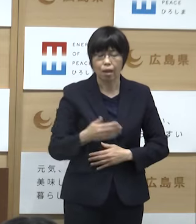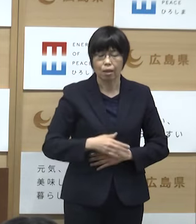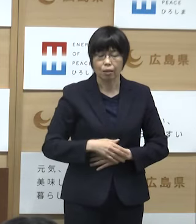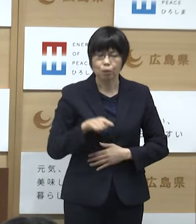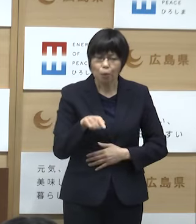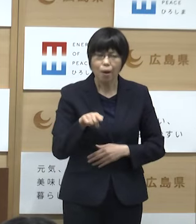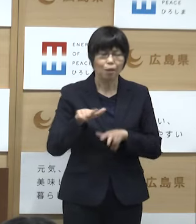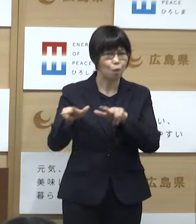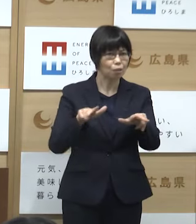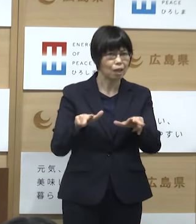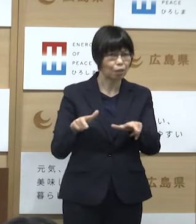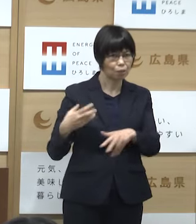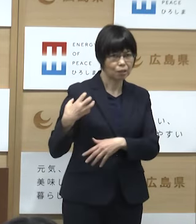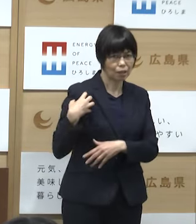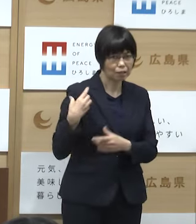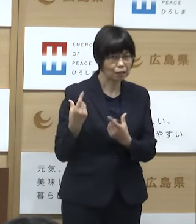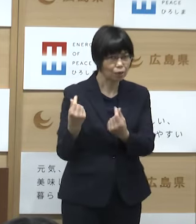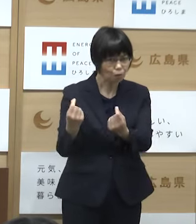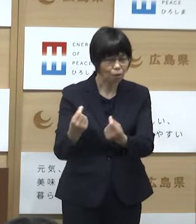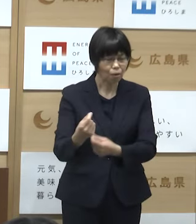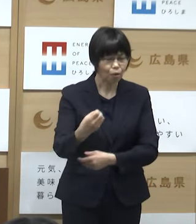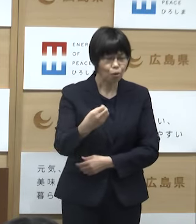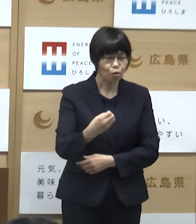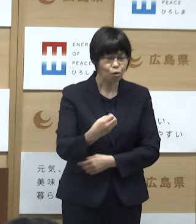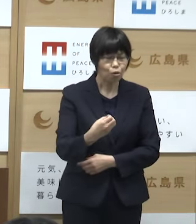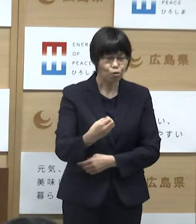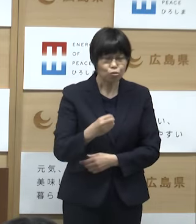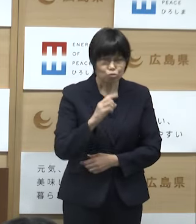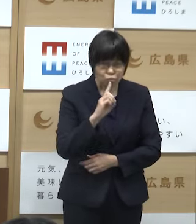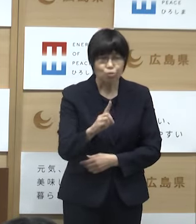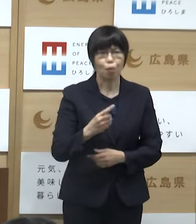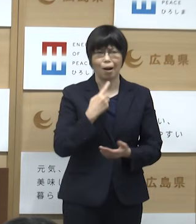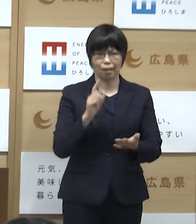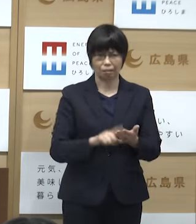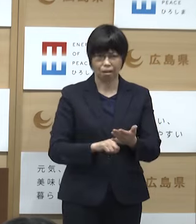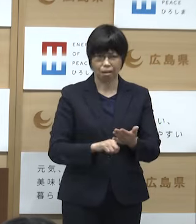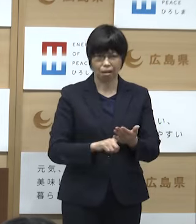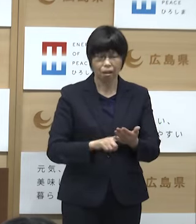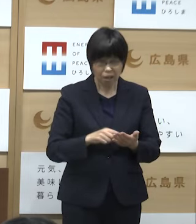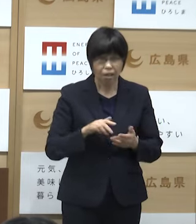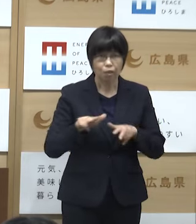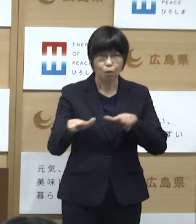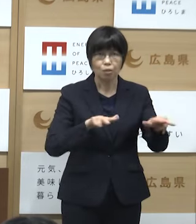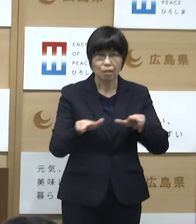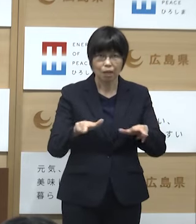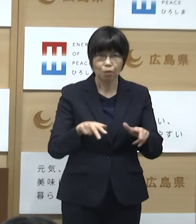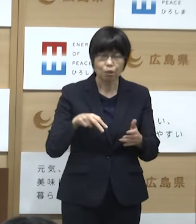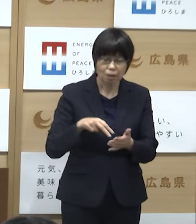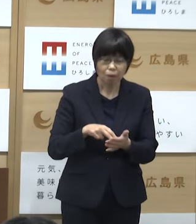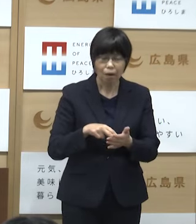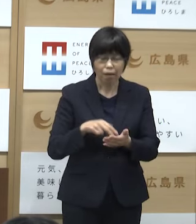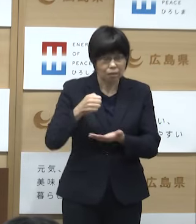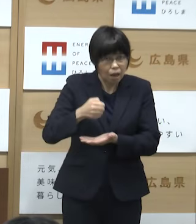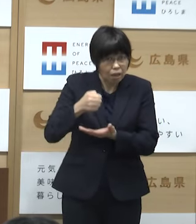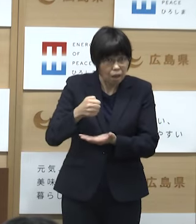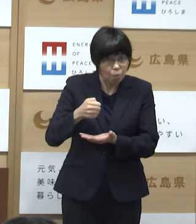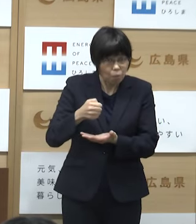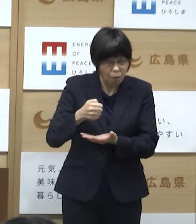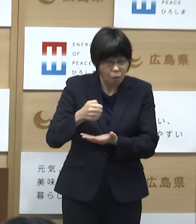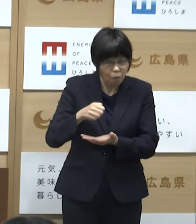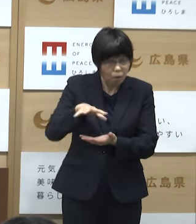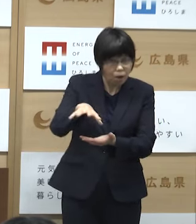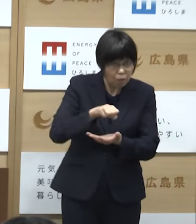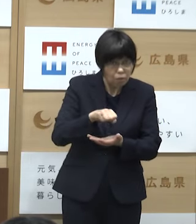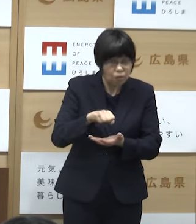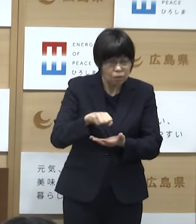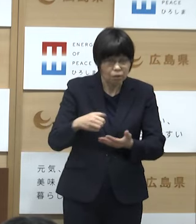それは行政でしょというふうに言うのは簡単ですけど、だったらその行政としてですね、財源を確保する必要があるわ